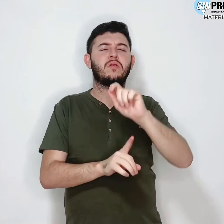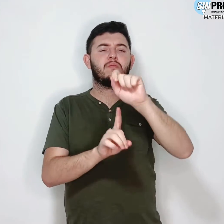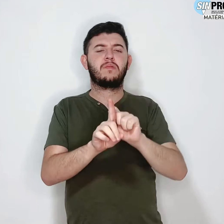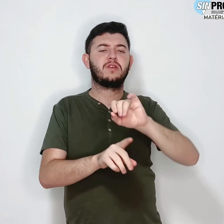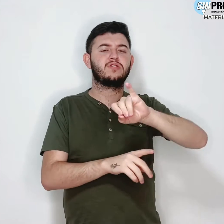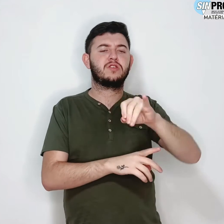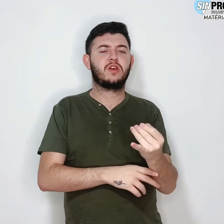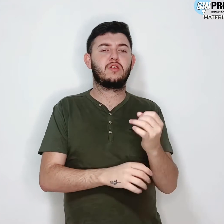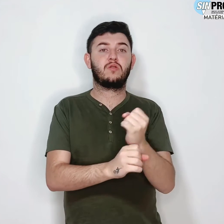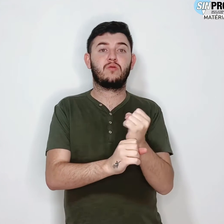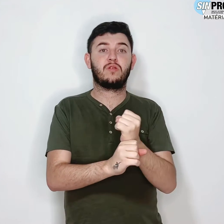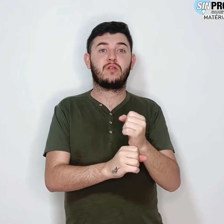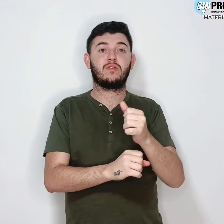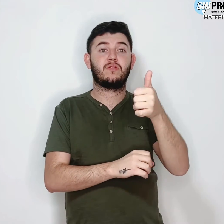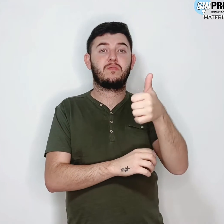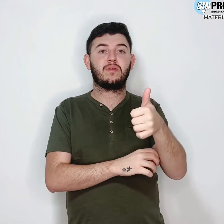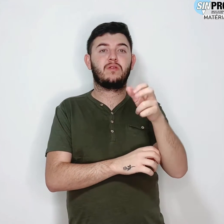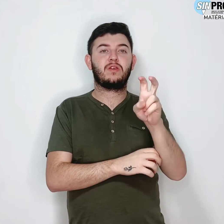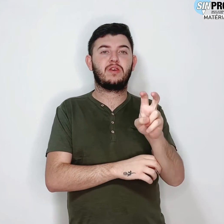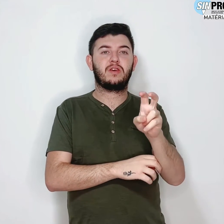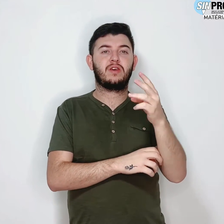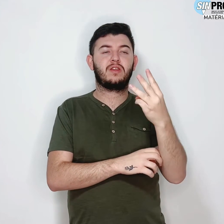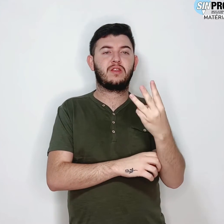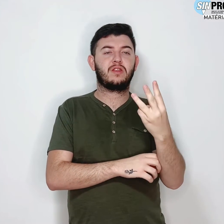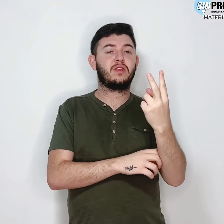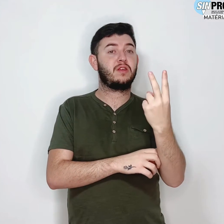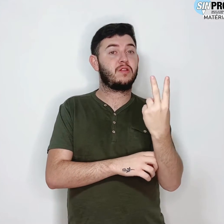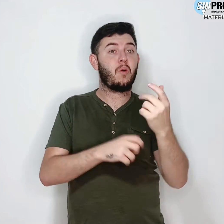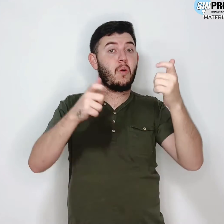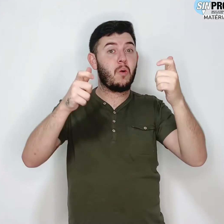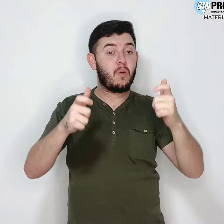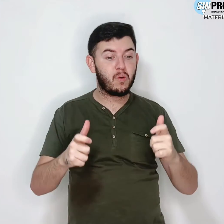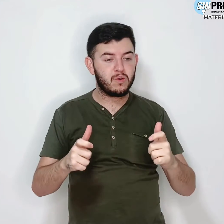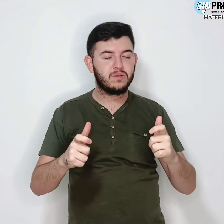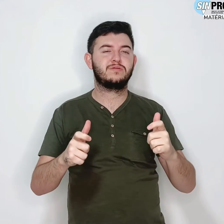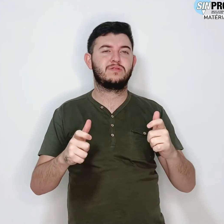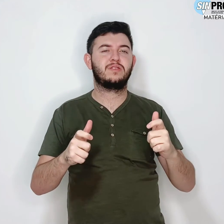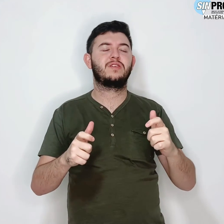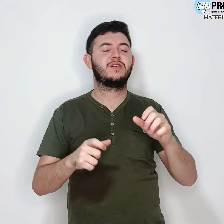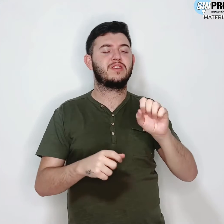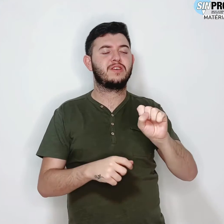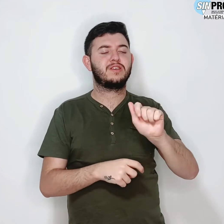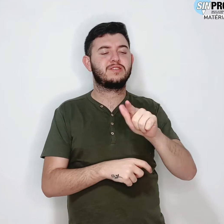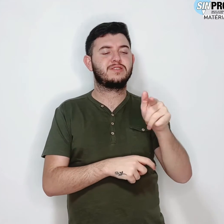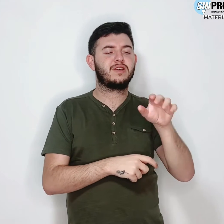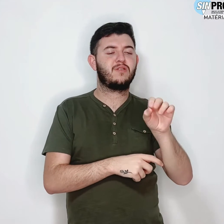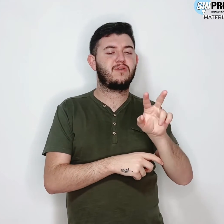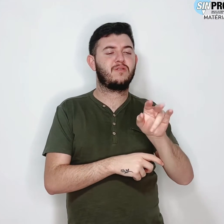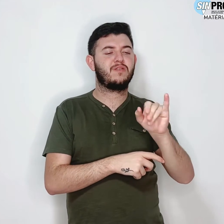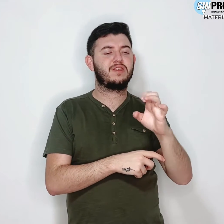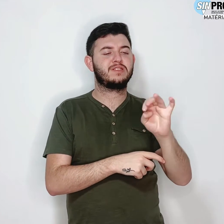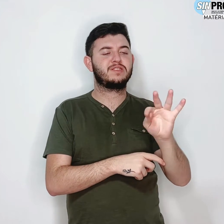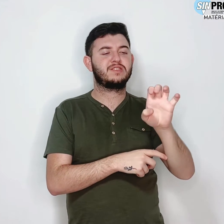1532, em São Vicente, São Paulo, primeira vila fundada no território